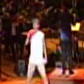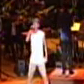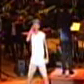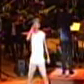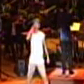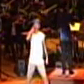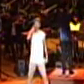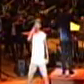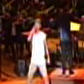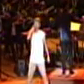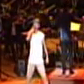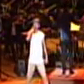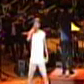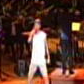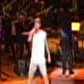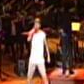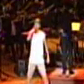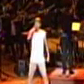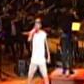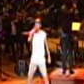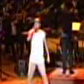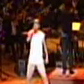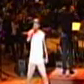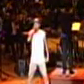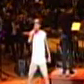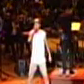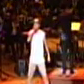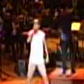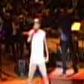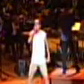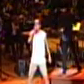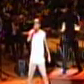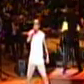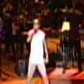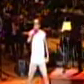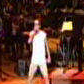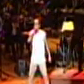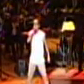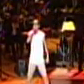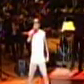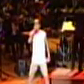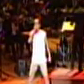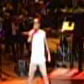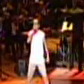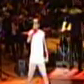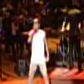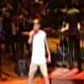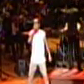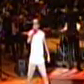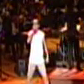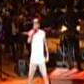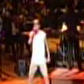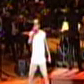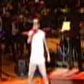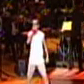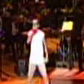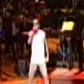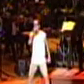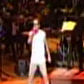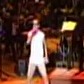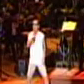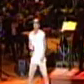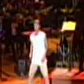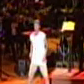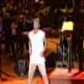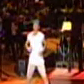hasta tu muerte en el seguro del sistema. Brindan en palacios, juegan a ser Dios, eurios sequenarios son